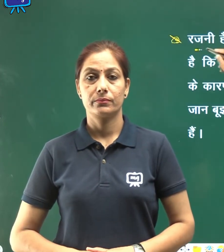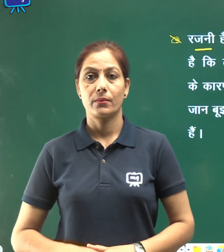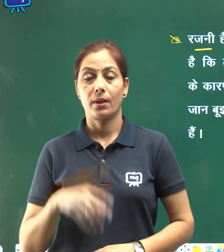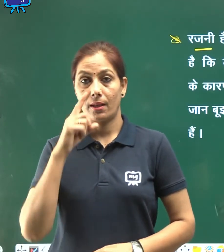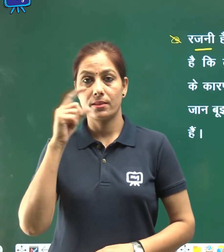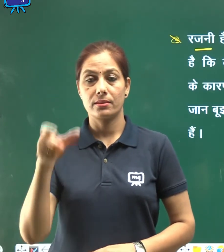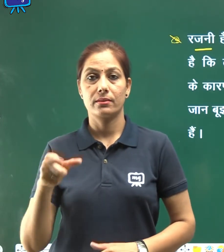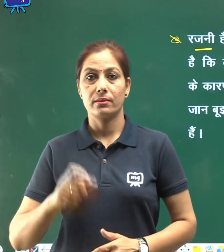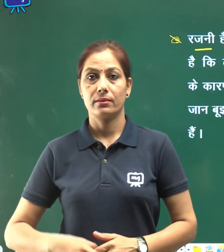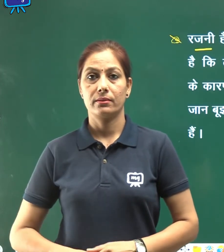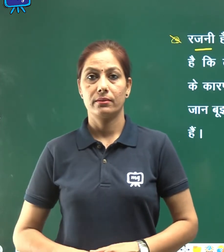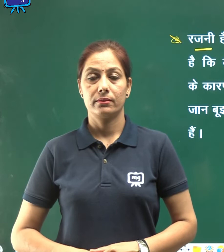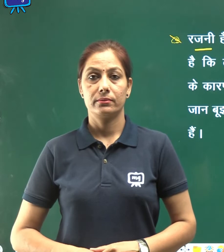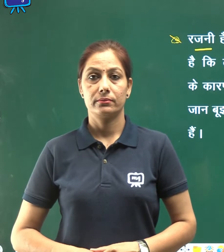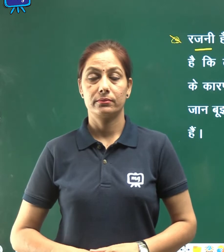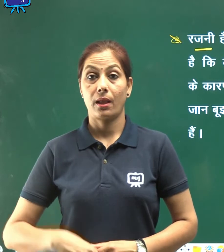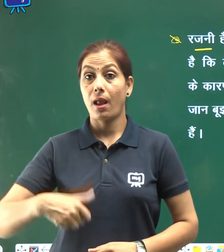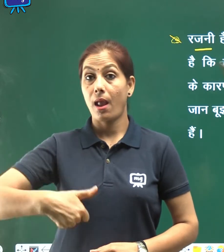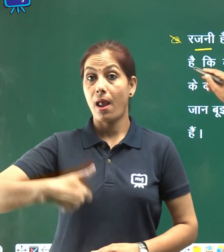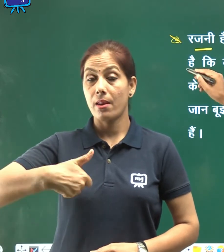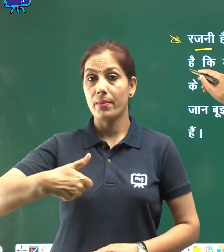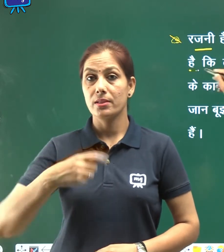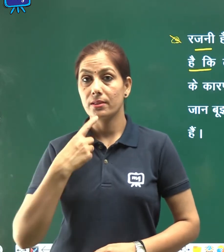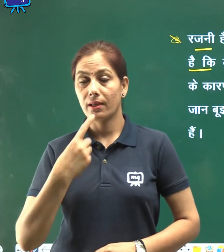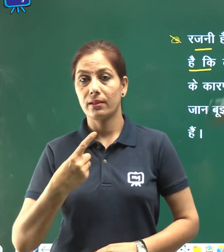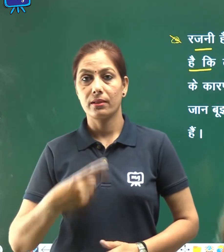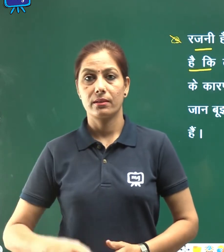रजनी हेडमास्टर से कहती है कि